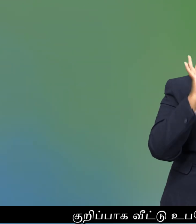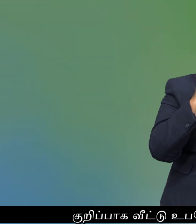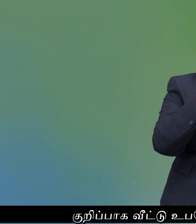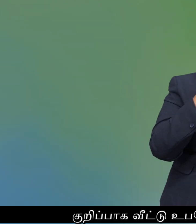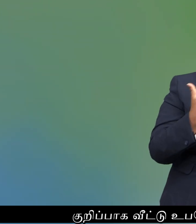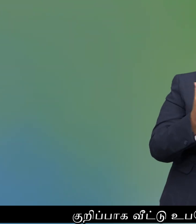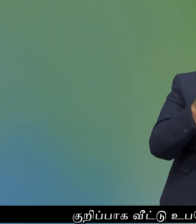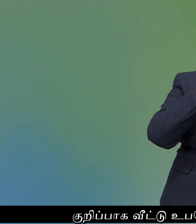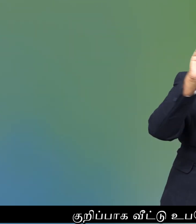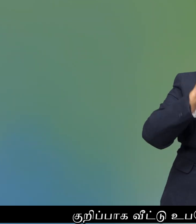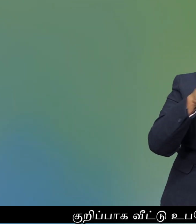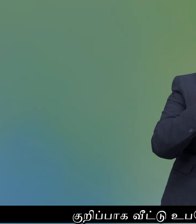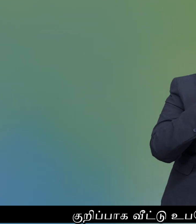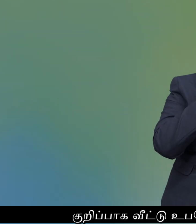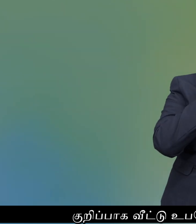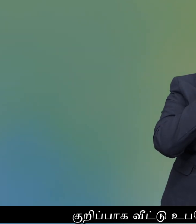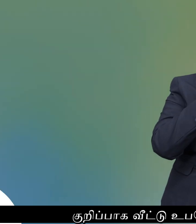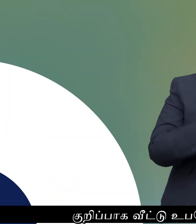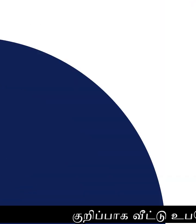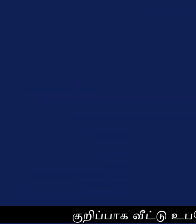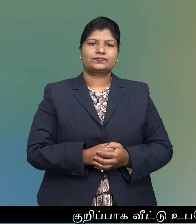வீட்டு உபயோகத்திற்கும் விவசாயத்திற்கும்.